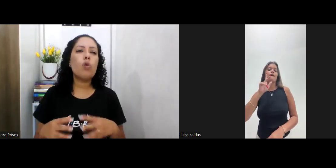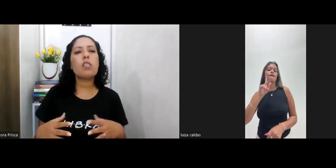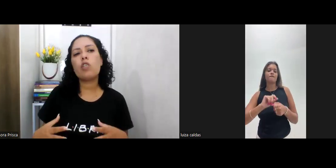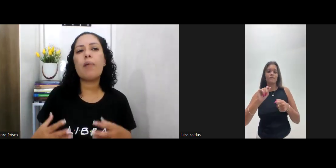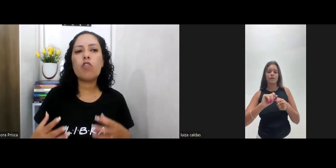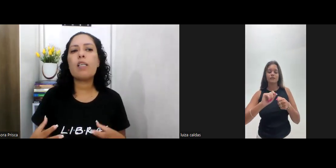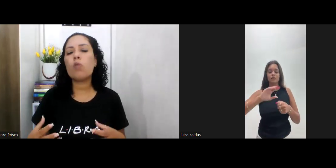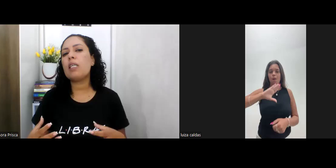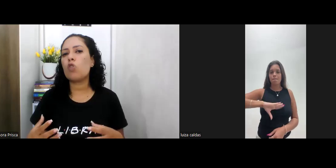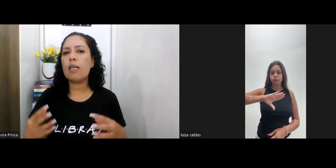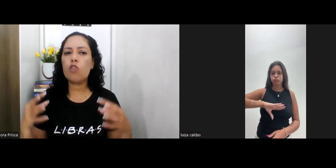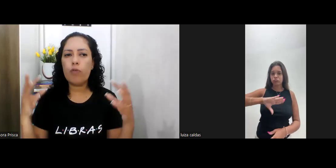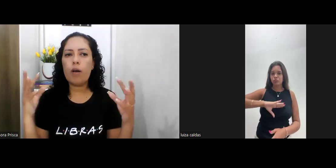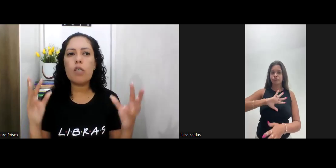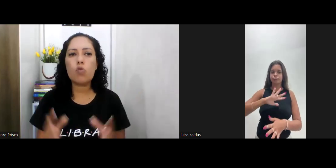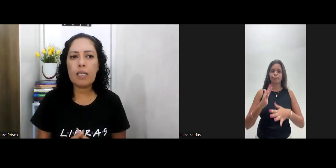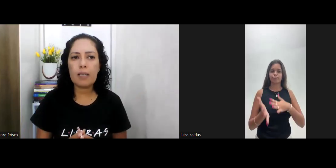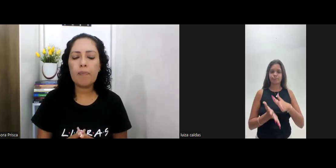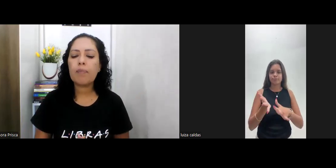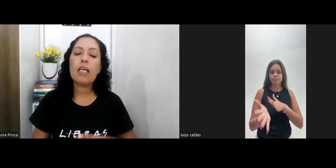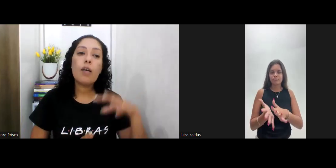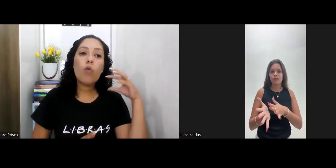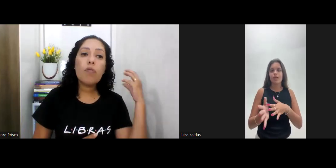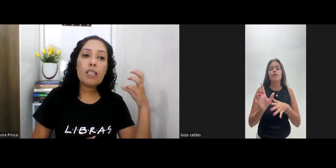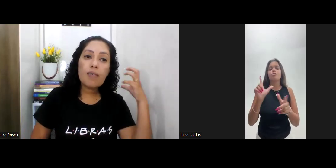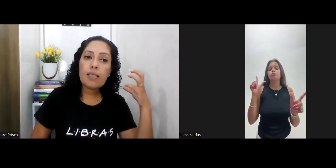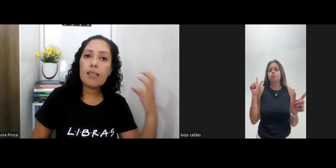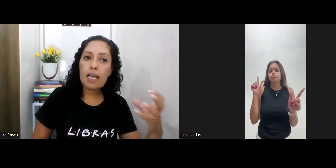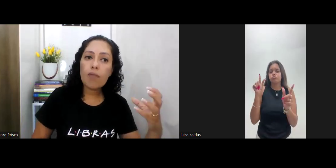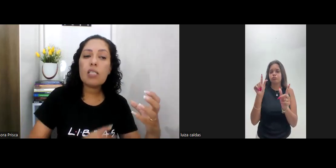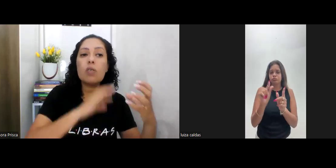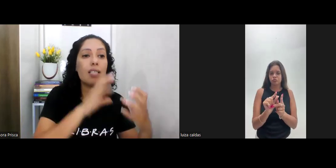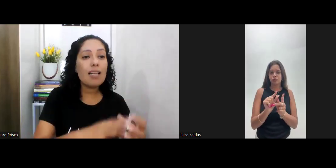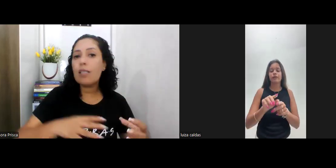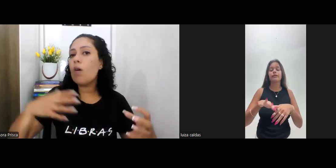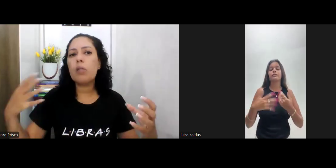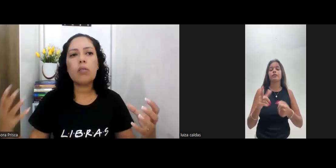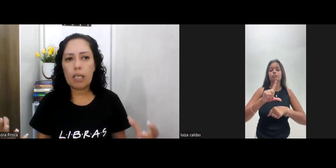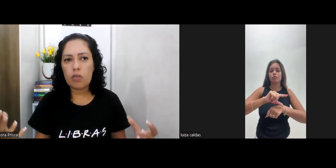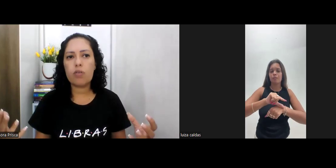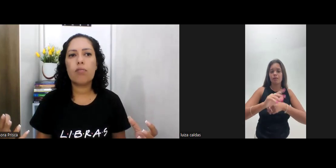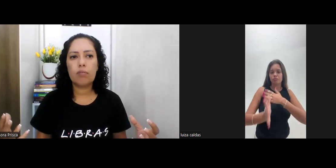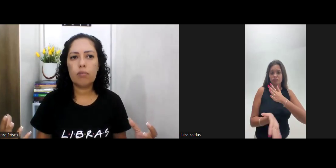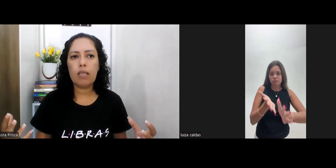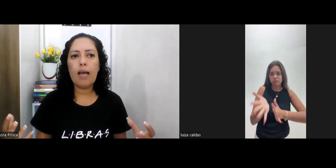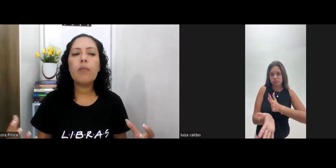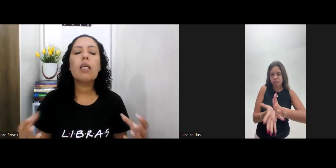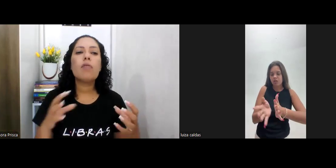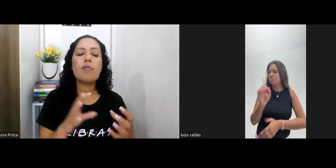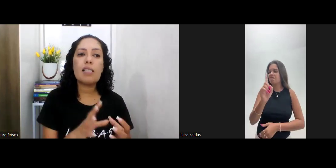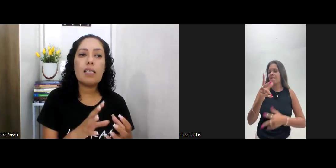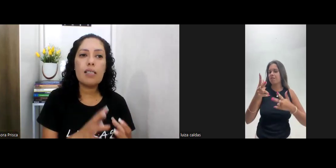dentro do curso, a gente aprende mais sobre isso, mas de forma resumida, quando você vai sinalizar, você não sinaliza igual ao português,